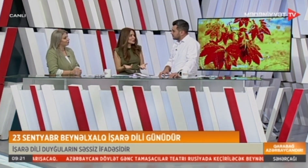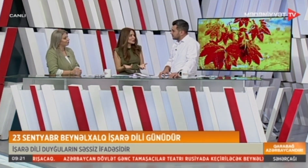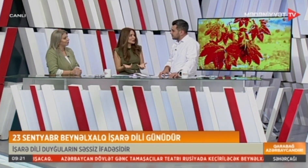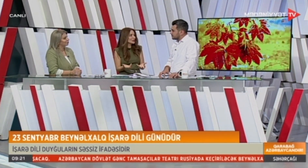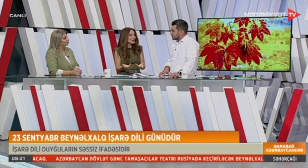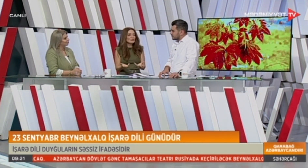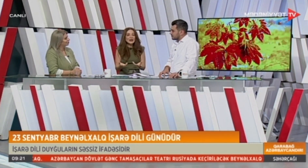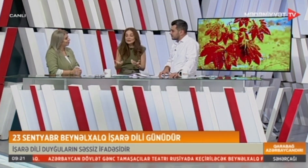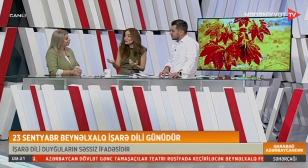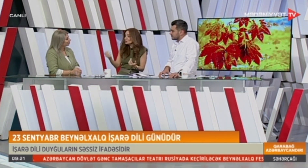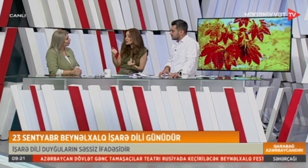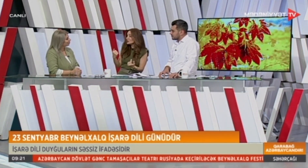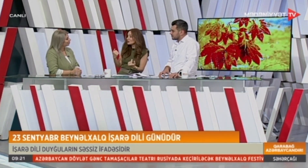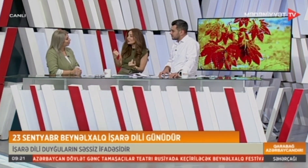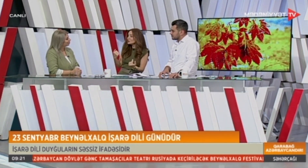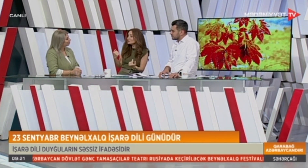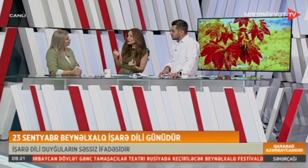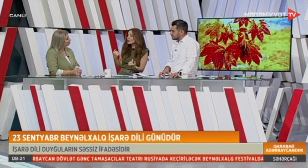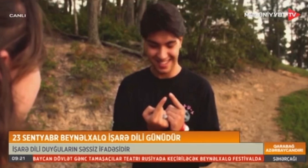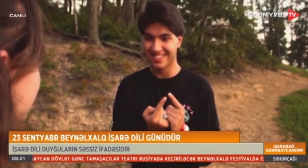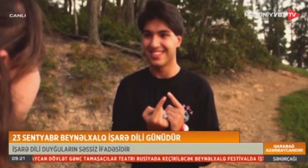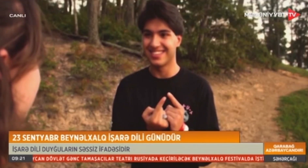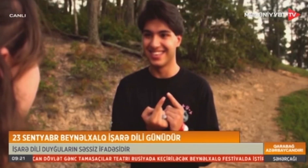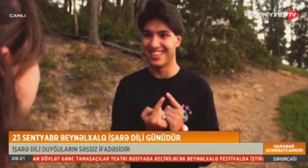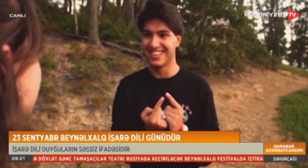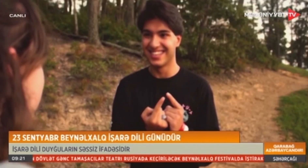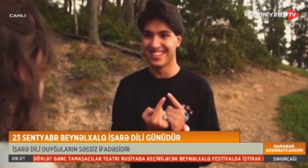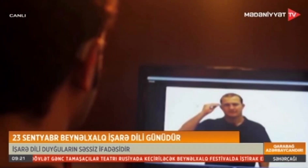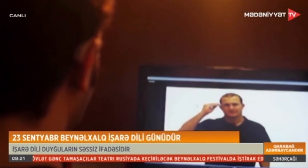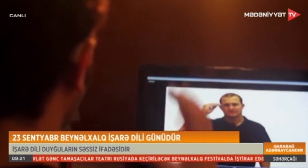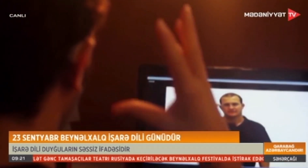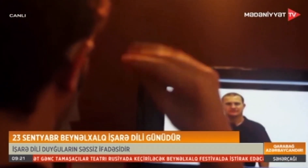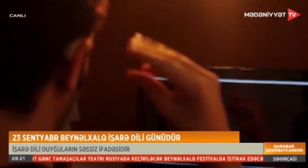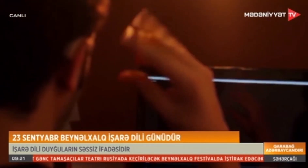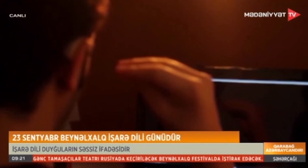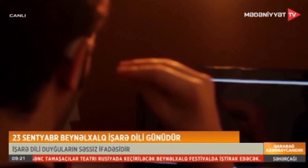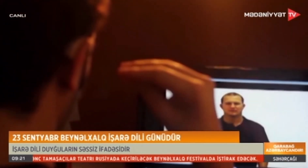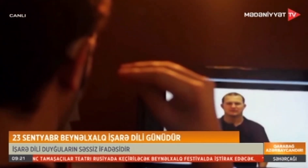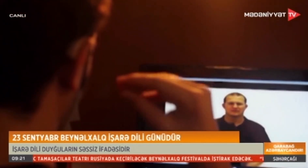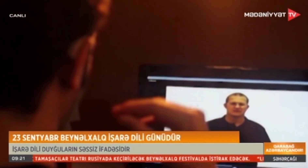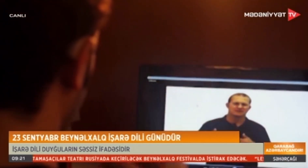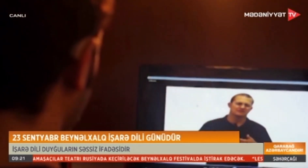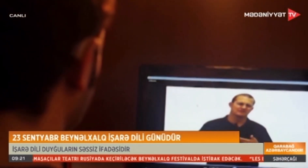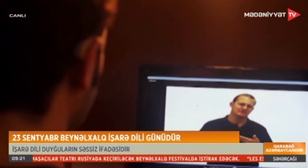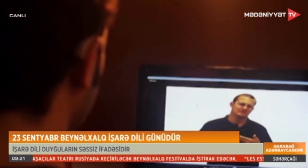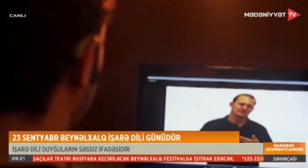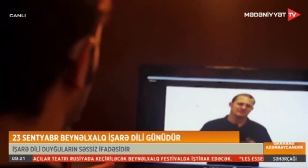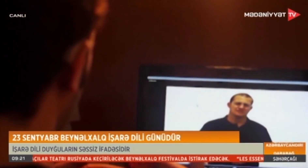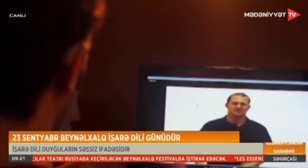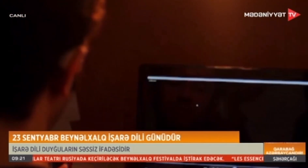danışırdı. Və hətta mən onu kənardan anlayırdım ki, problem nədir və onlar bir-birdən nə haqda danışa bilərlər. Yəni, düşünürük ki... İstənilən mövzə olar, fikir